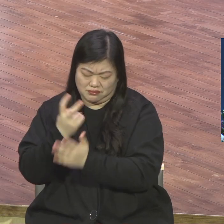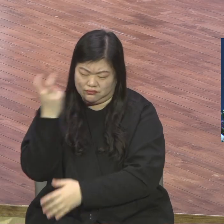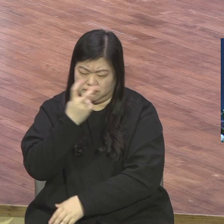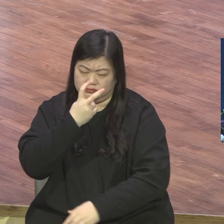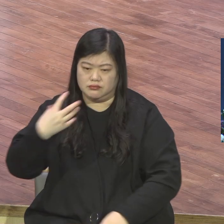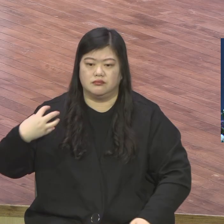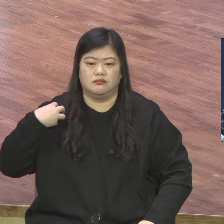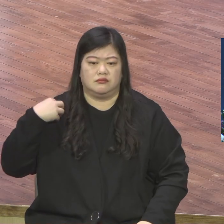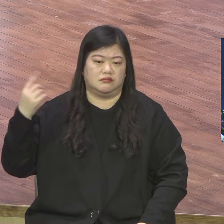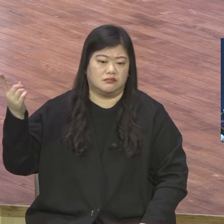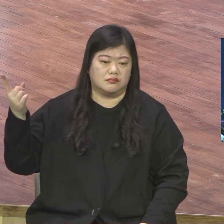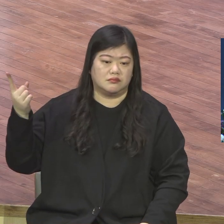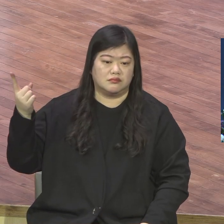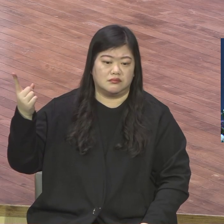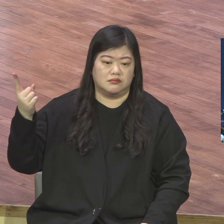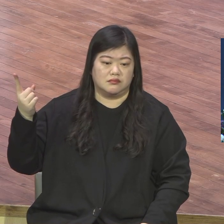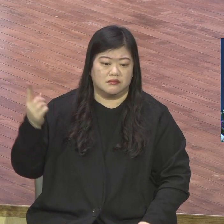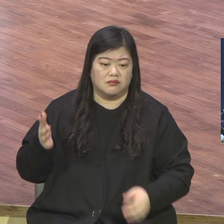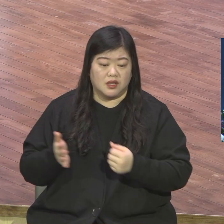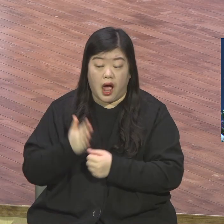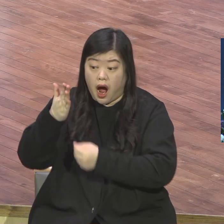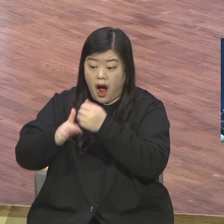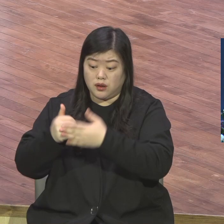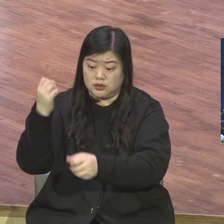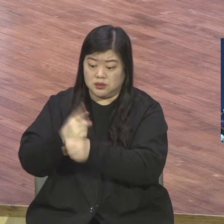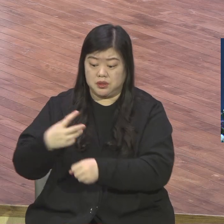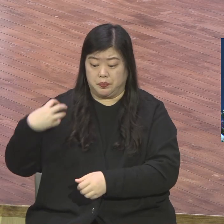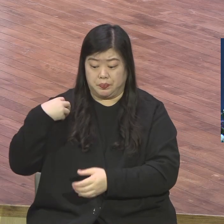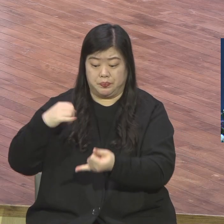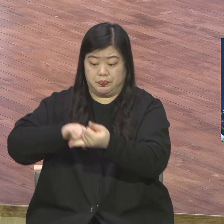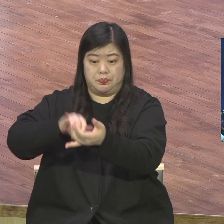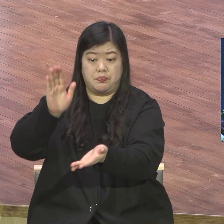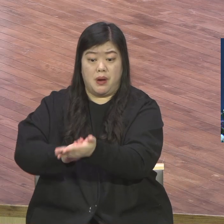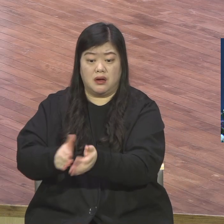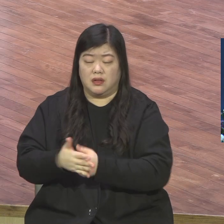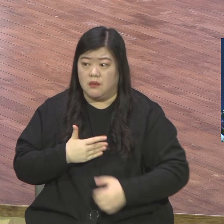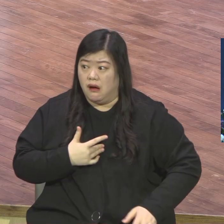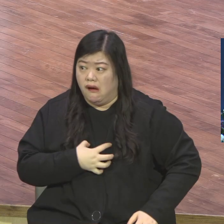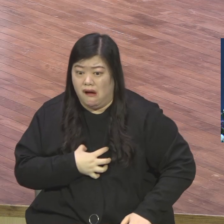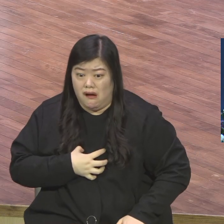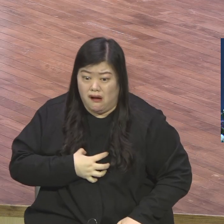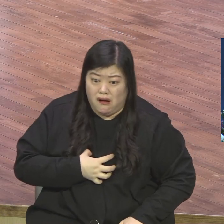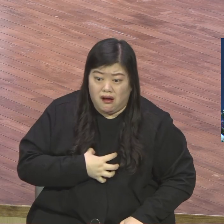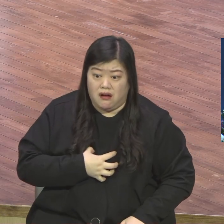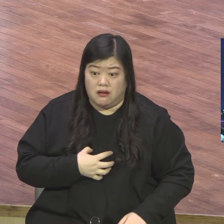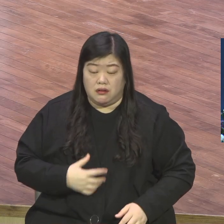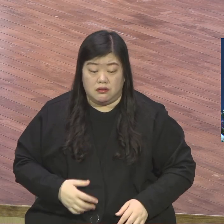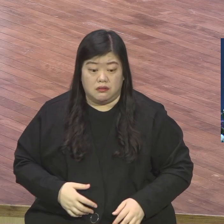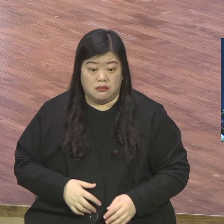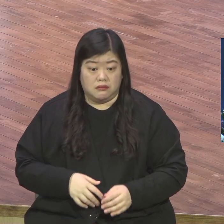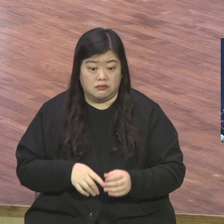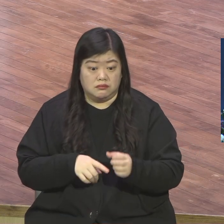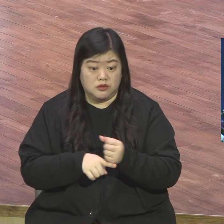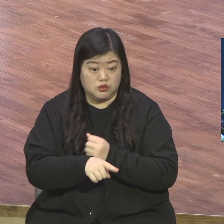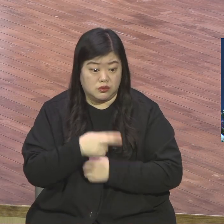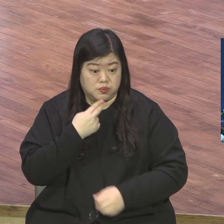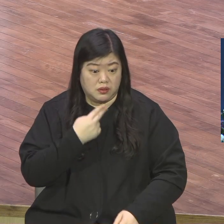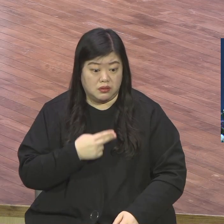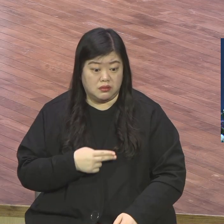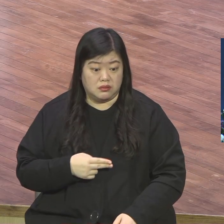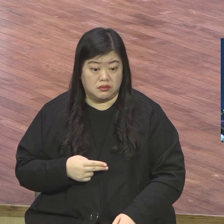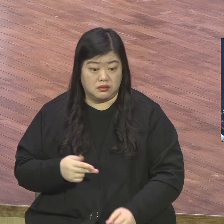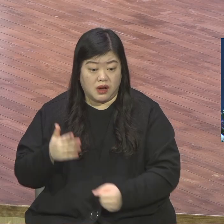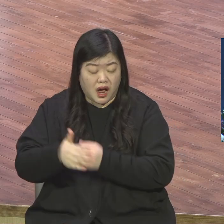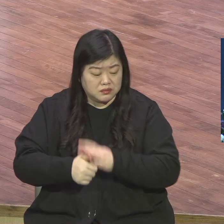속에 있는 거 가지고 일이 일비하지 마라. 내가 네 모든 문제 다 책임져 주겠다는 그분이 계시기 때문에.